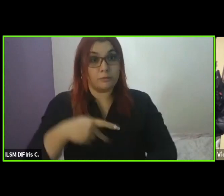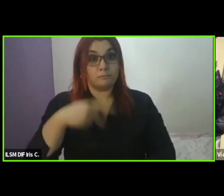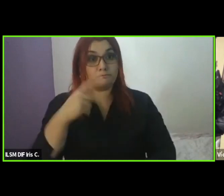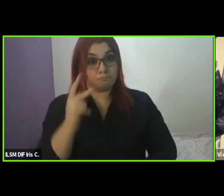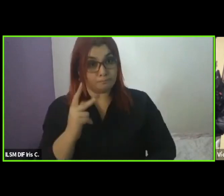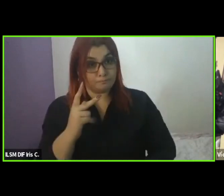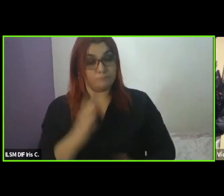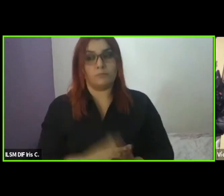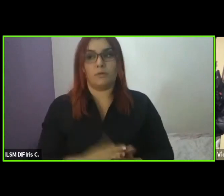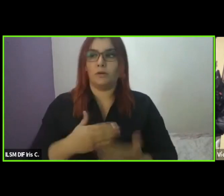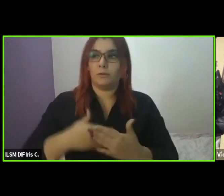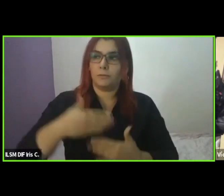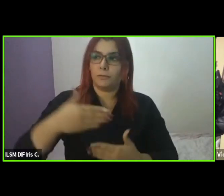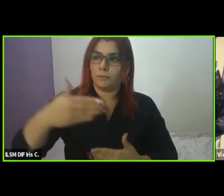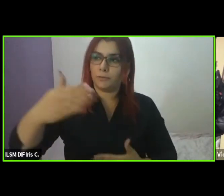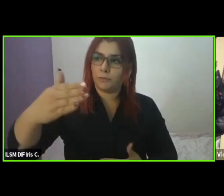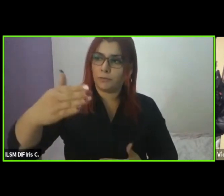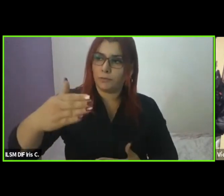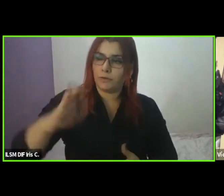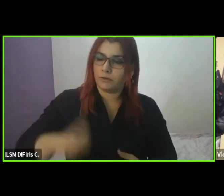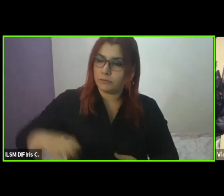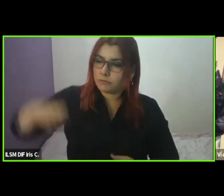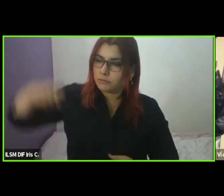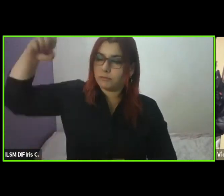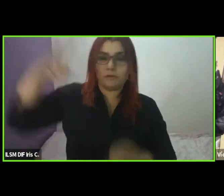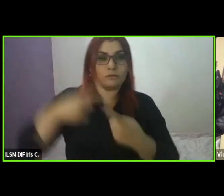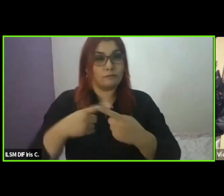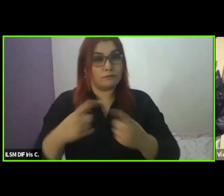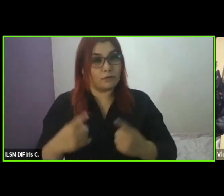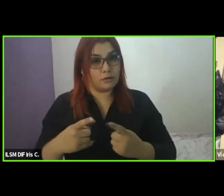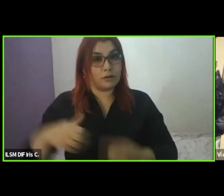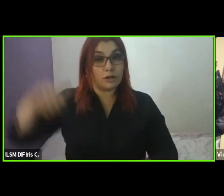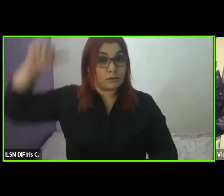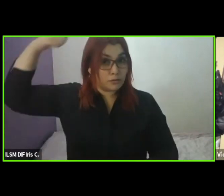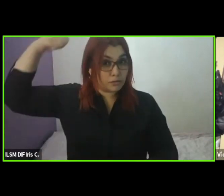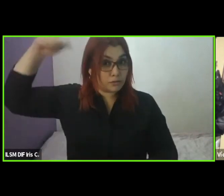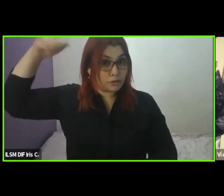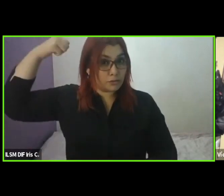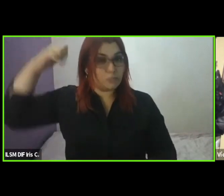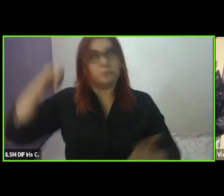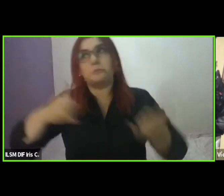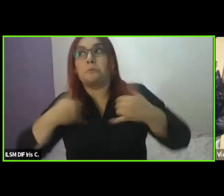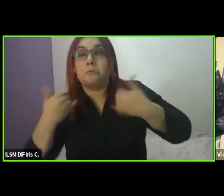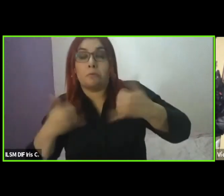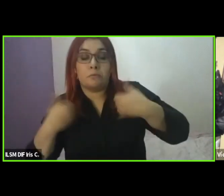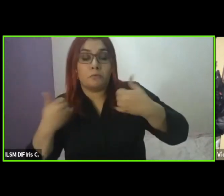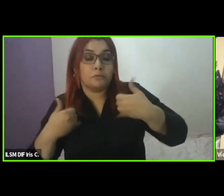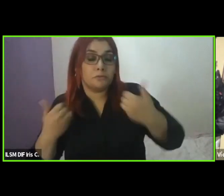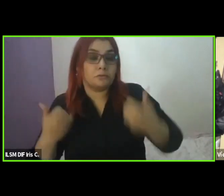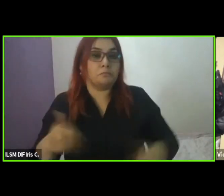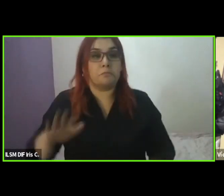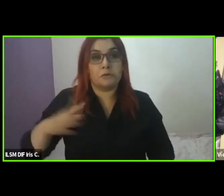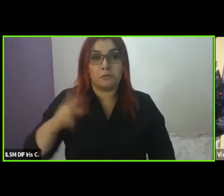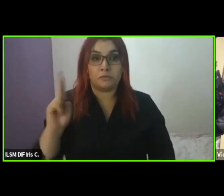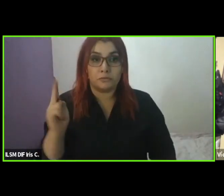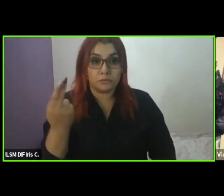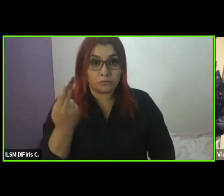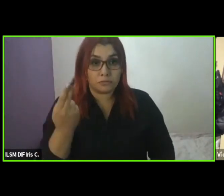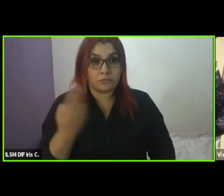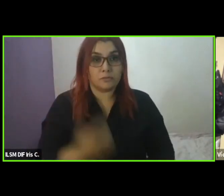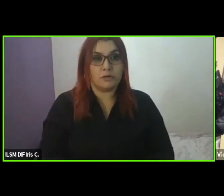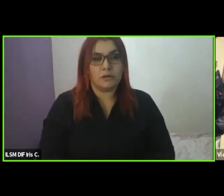conforme fui creciendo y entré a la universidad, después, en mi juventud, pues me empezó a interesar esto